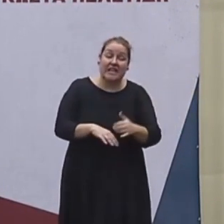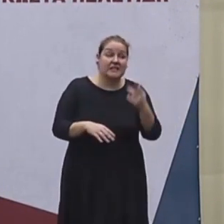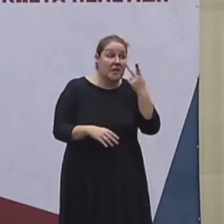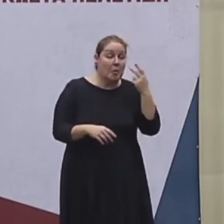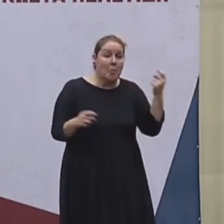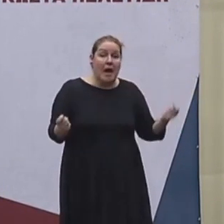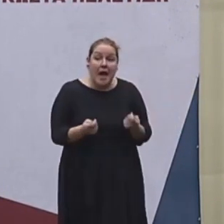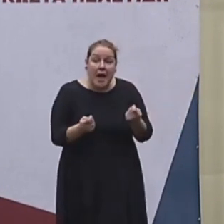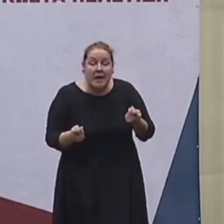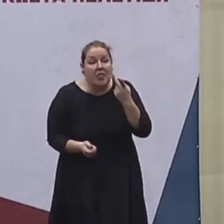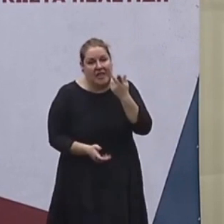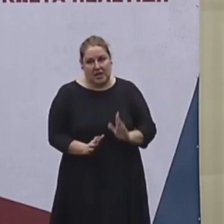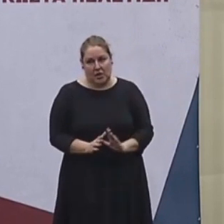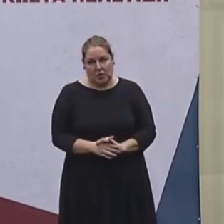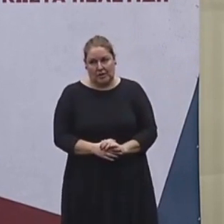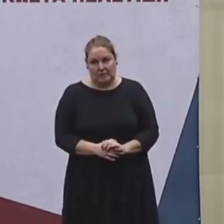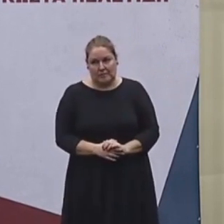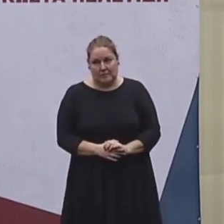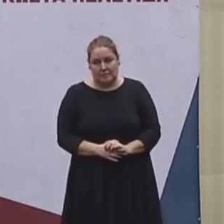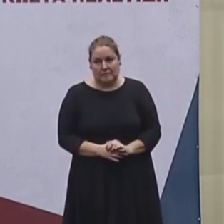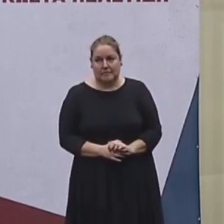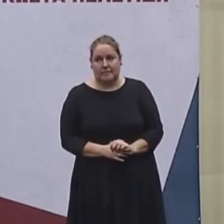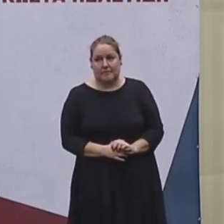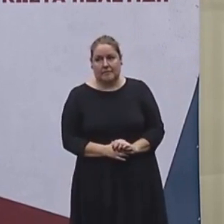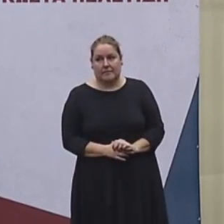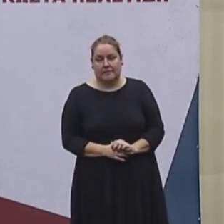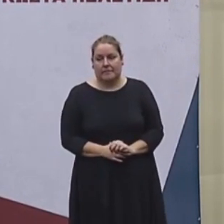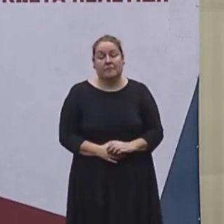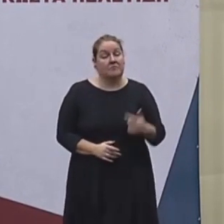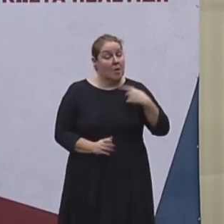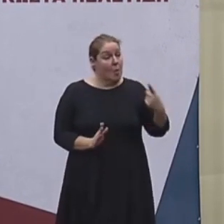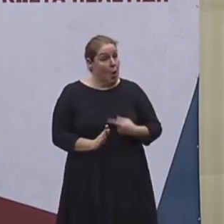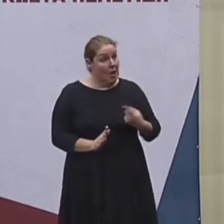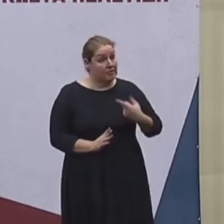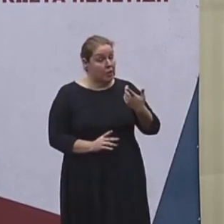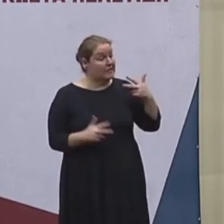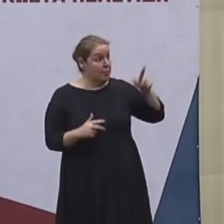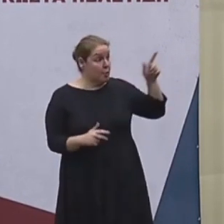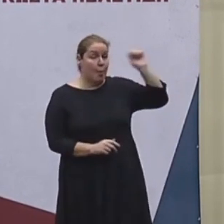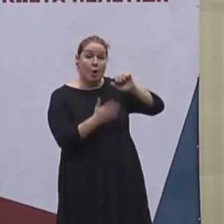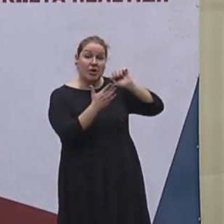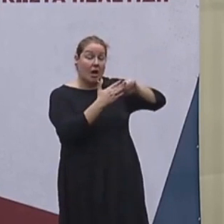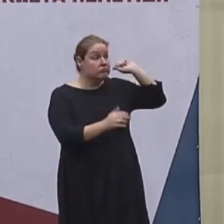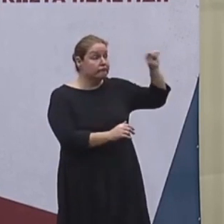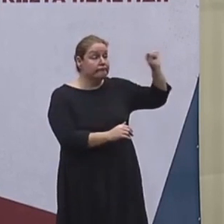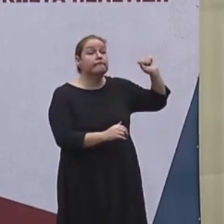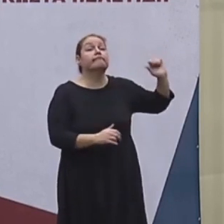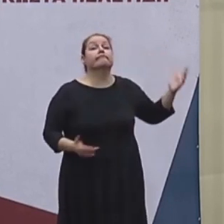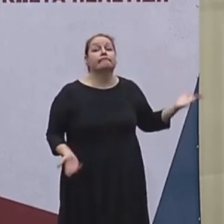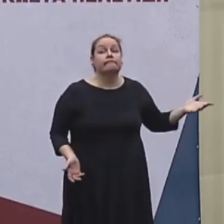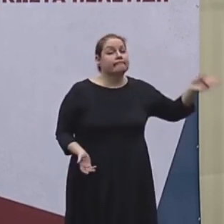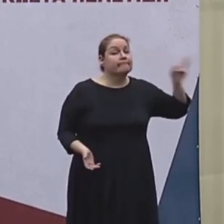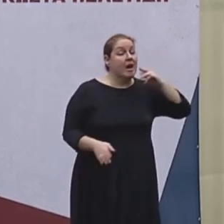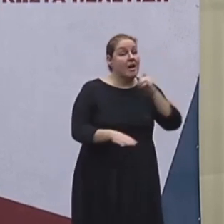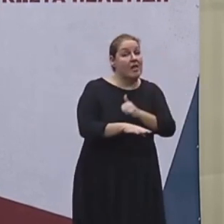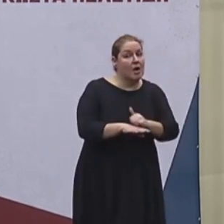σημειώνεται στα σχετικά έργα. Χτυπήσαμε επανειλημμένα τον κόδωνα του κινδύνου. Όλοι οι τομείς του